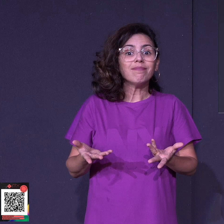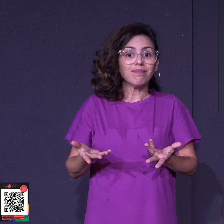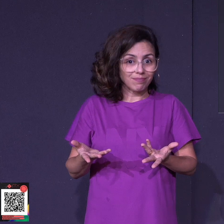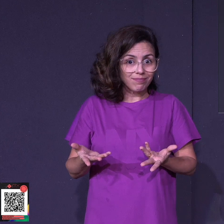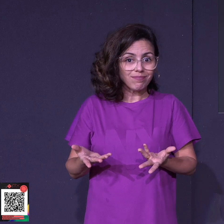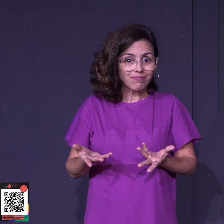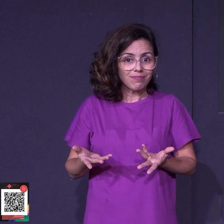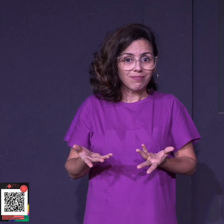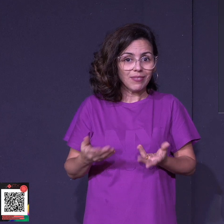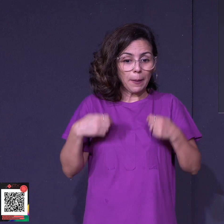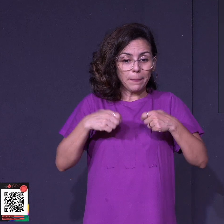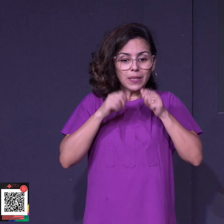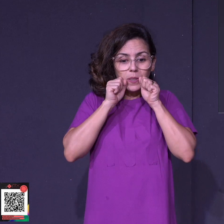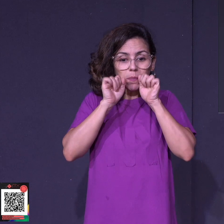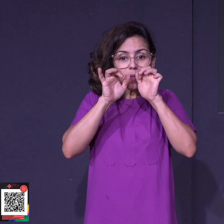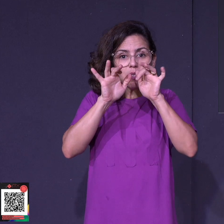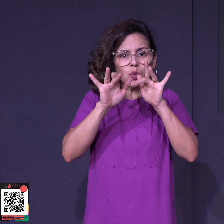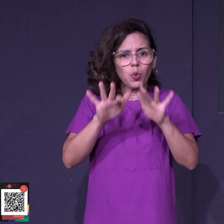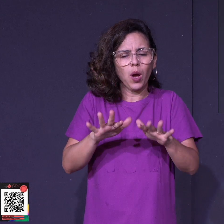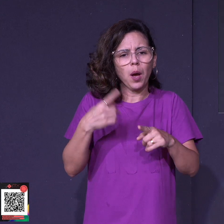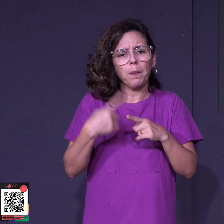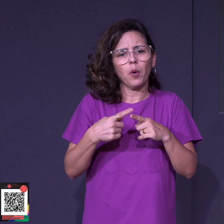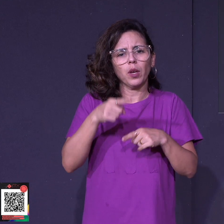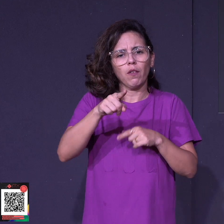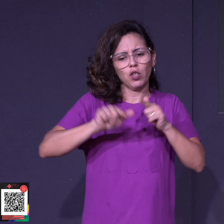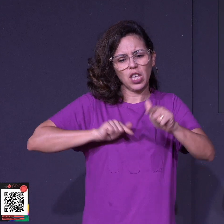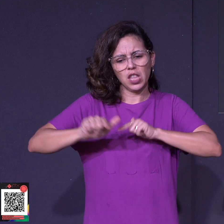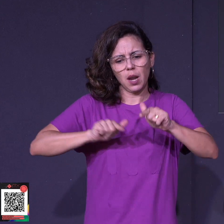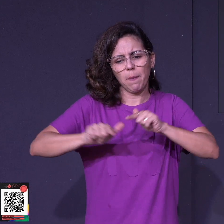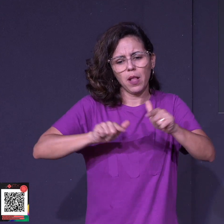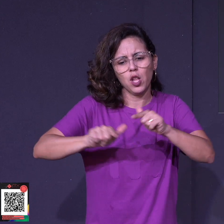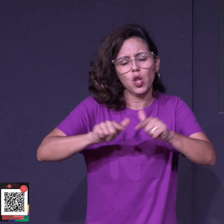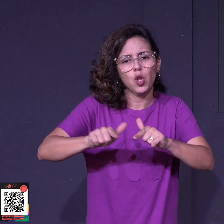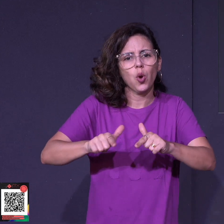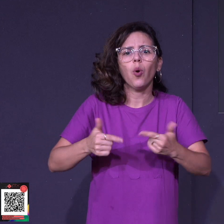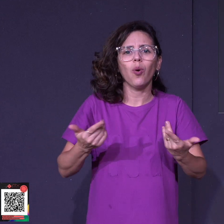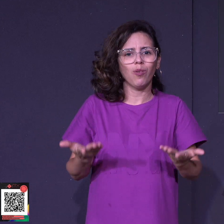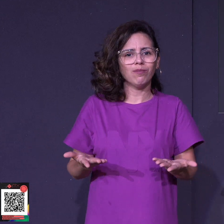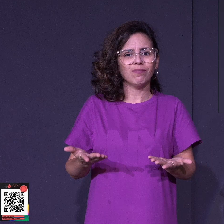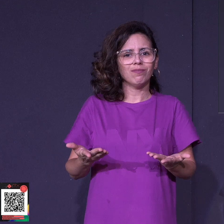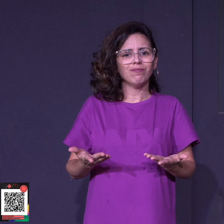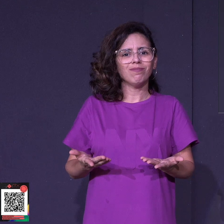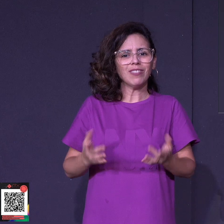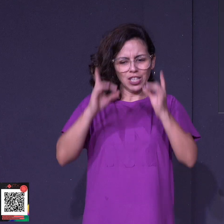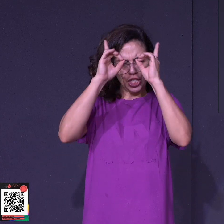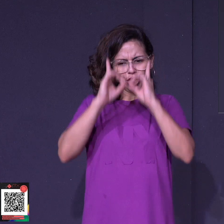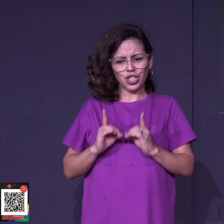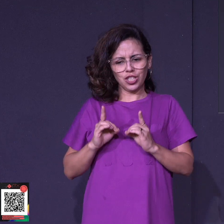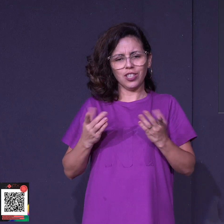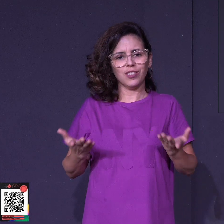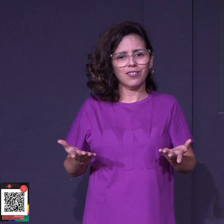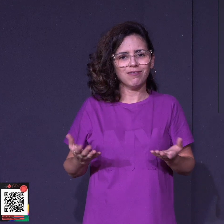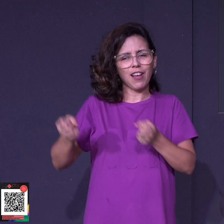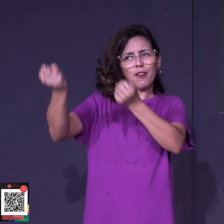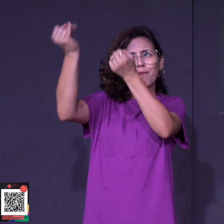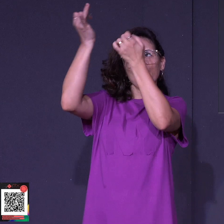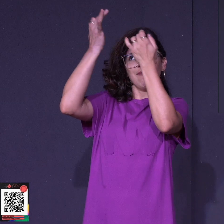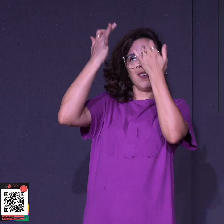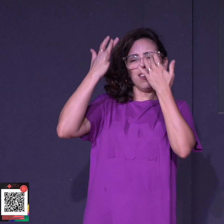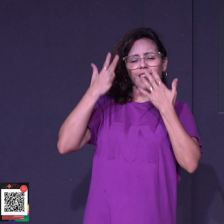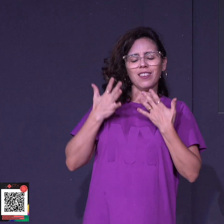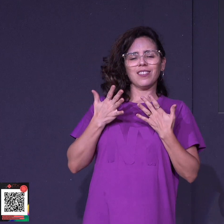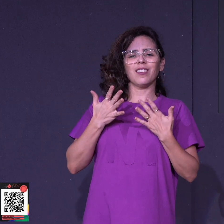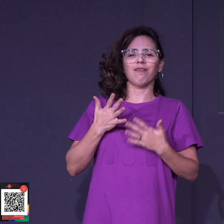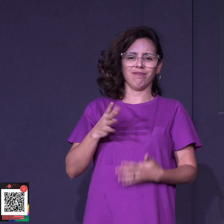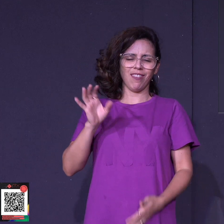fruto de um trabalho digno de um trabalhador, de uma trabalhadora, porque a bênção de Deus